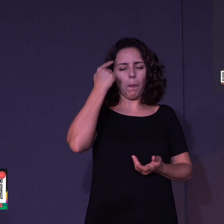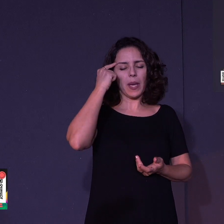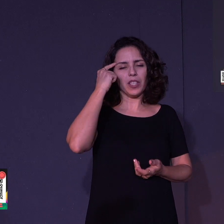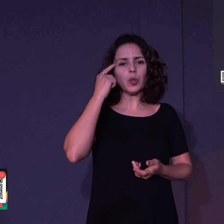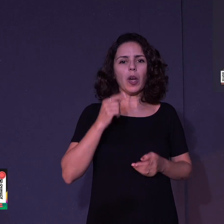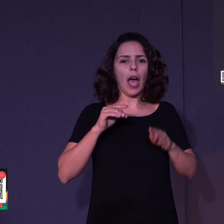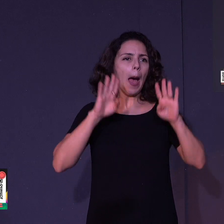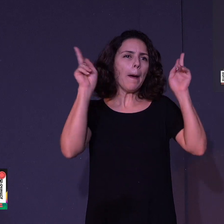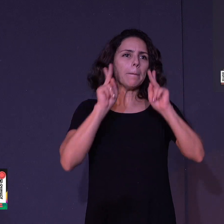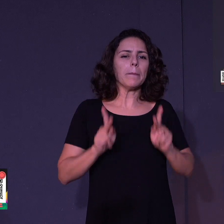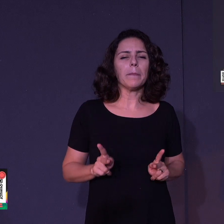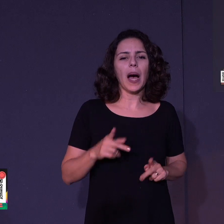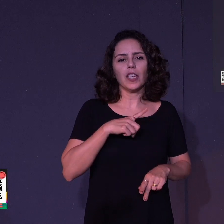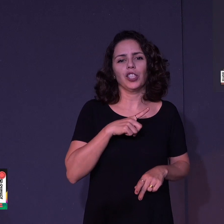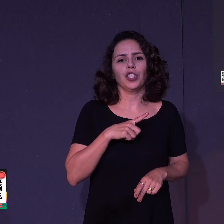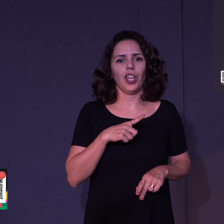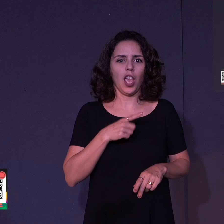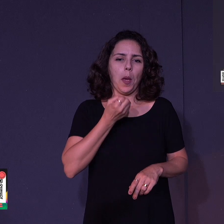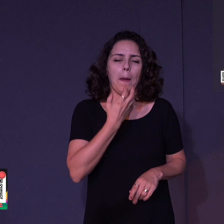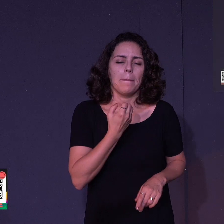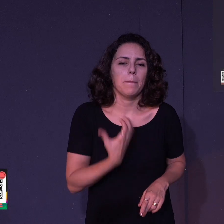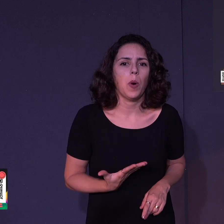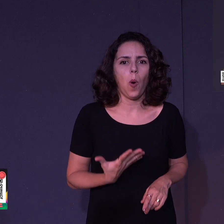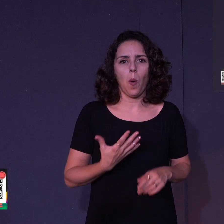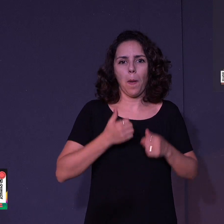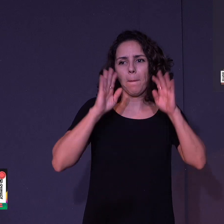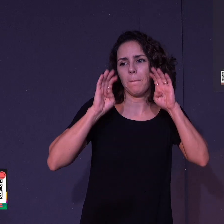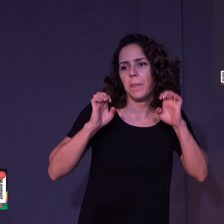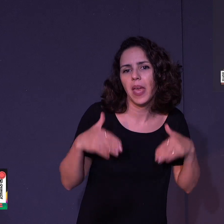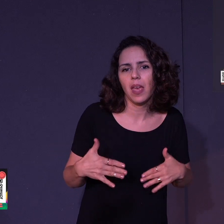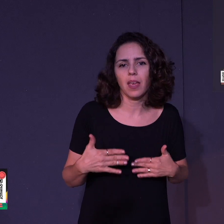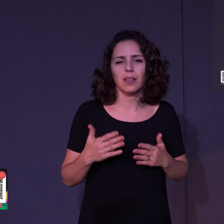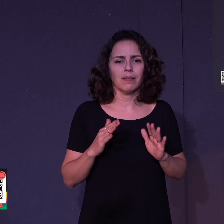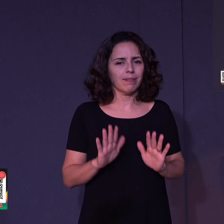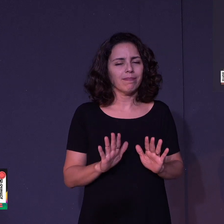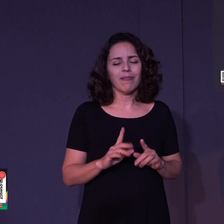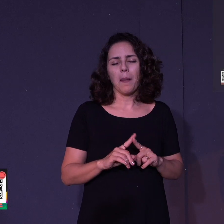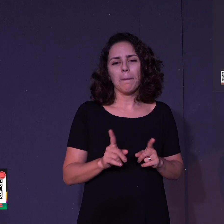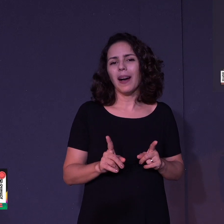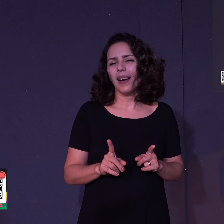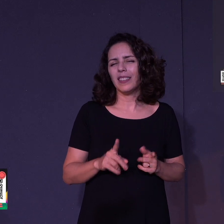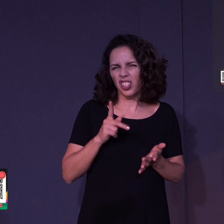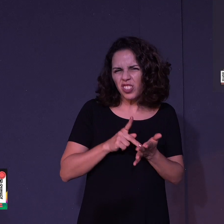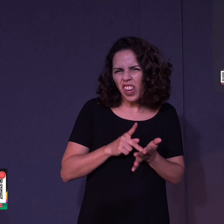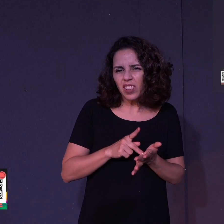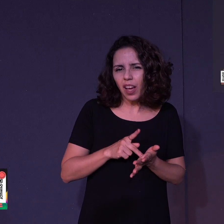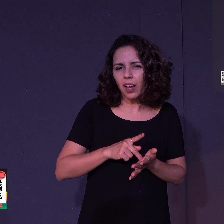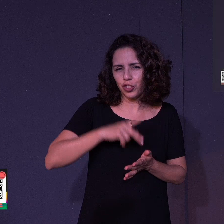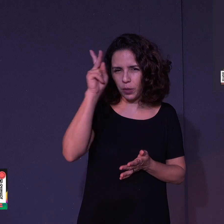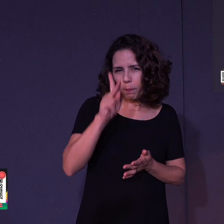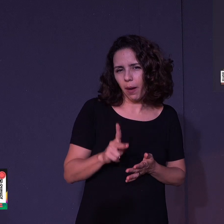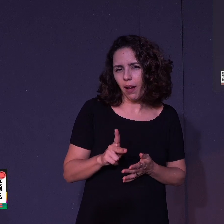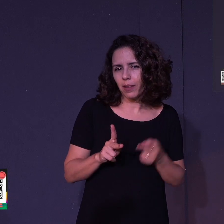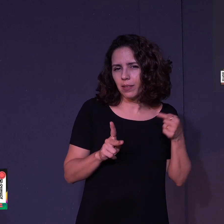A verdade é essa. Podemos sim desfrutar, é lícito desfrutar, não existe pecado nisso. A grande questão é que quando nós fazemos um